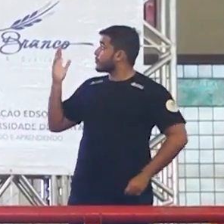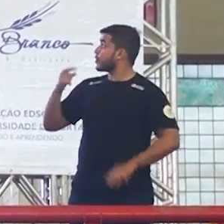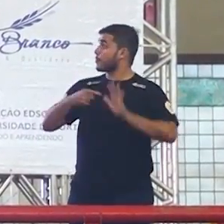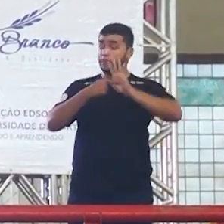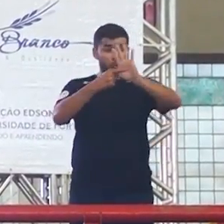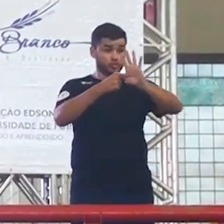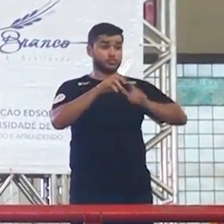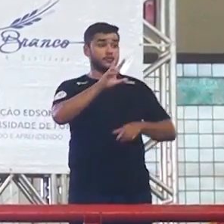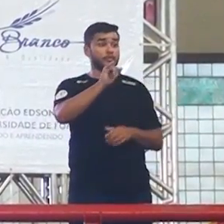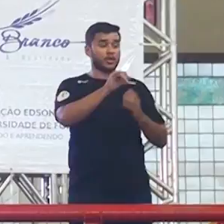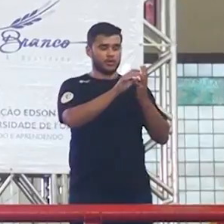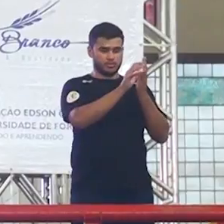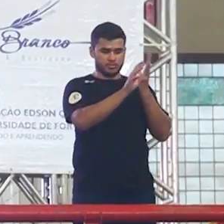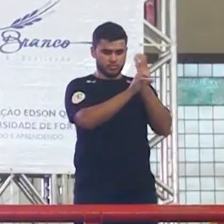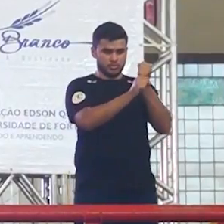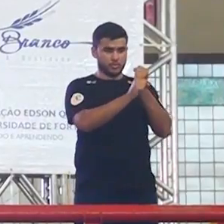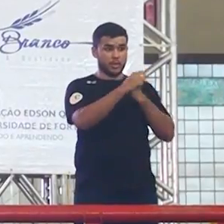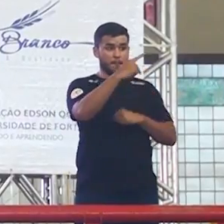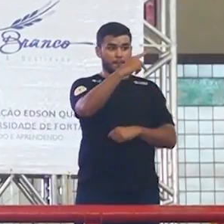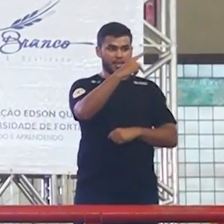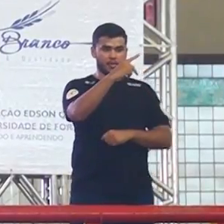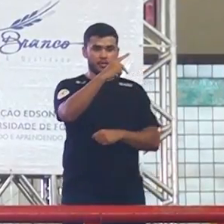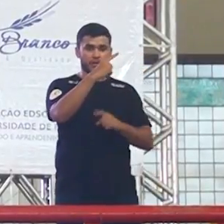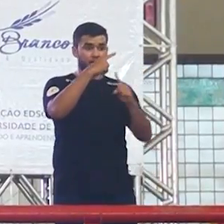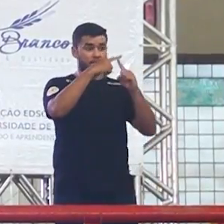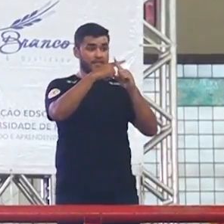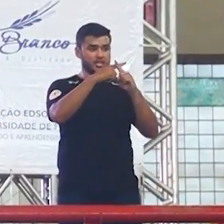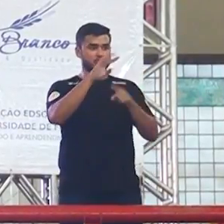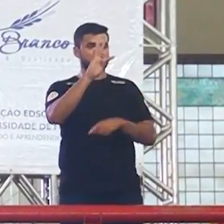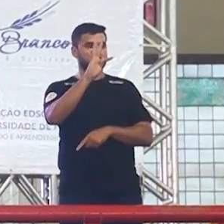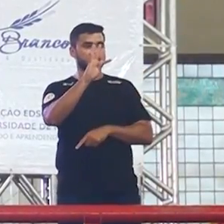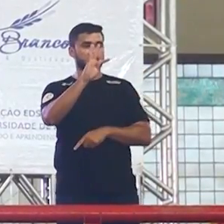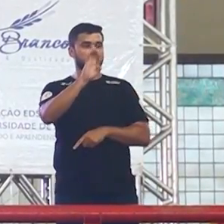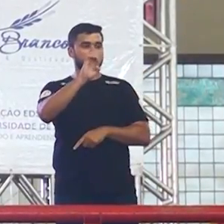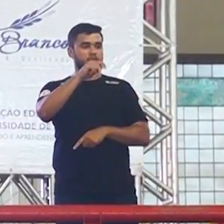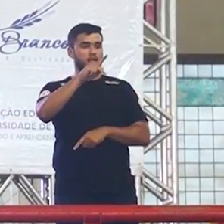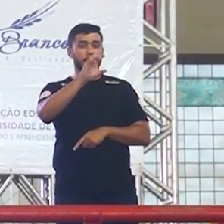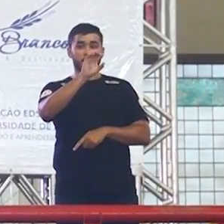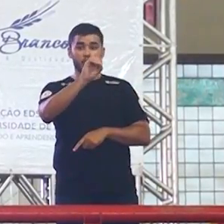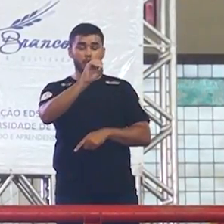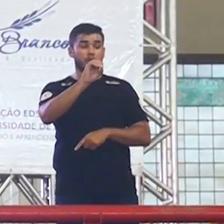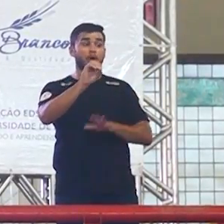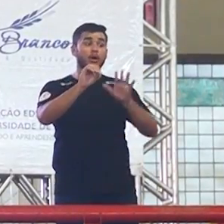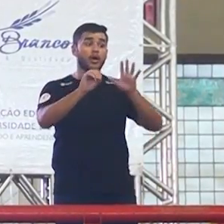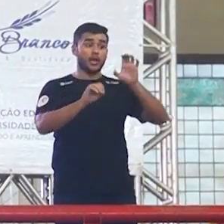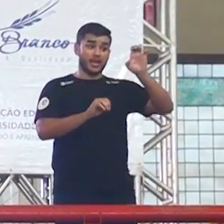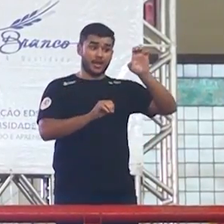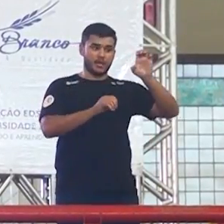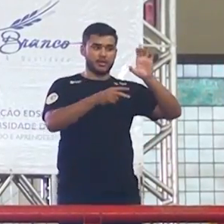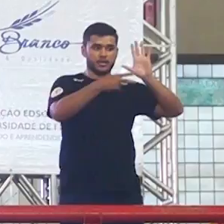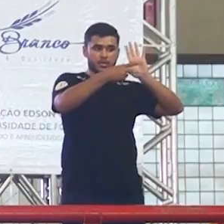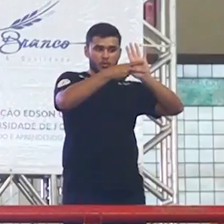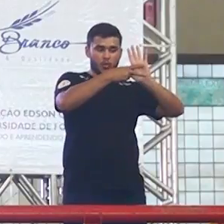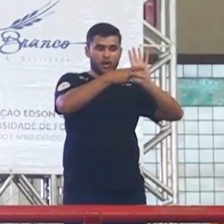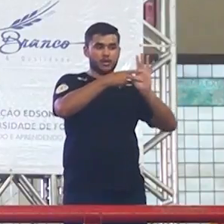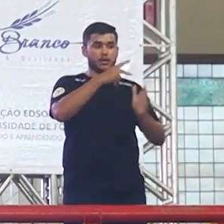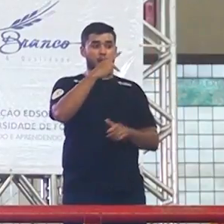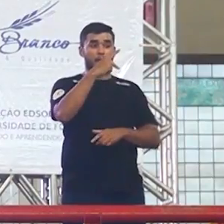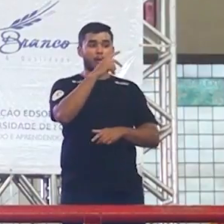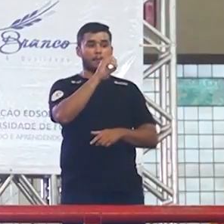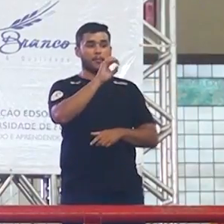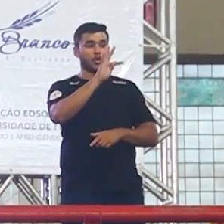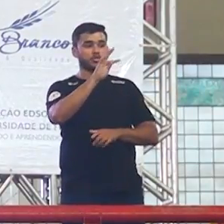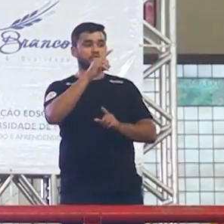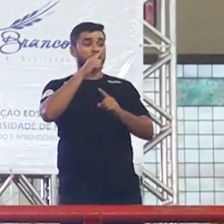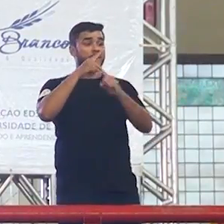tempo. Ei, copia isso aí. É igual a pote vezes